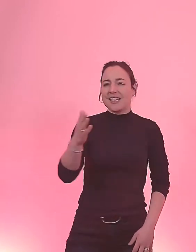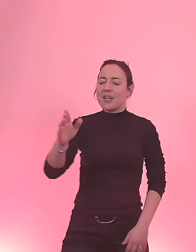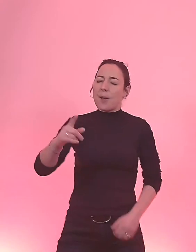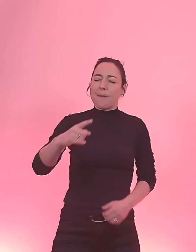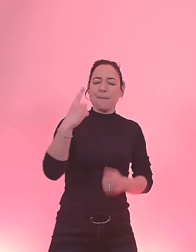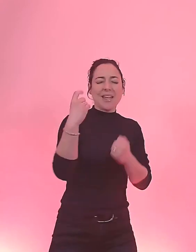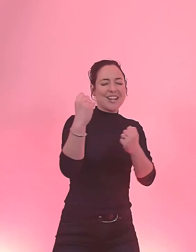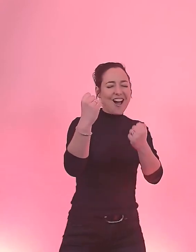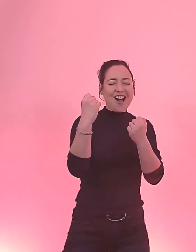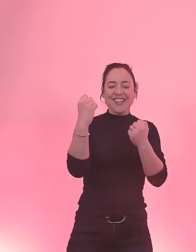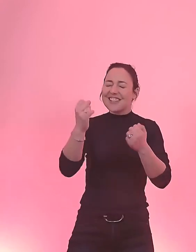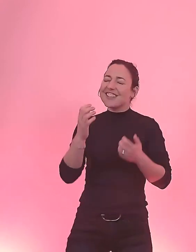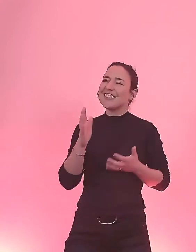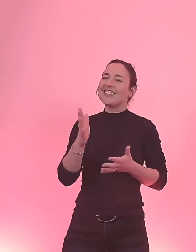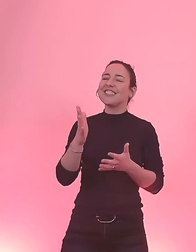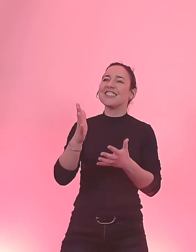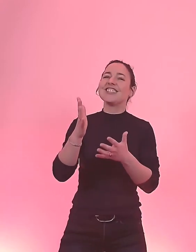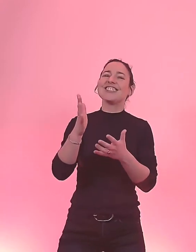te stellen